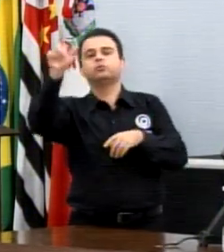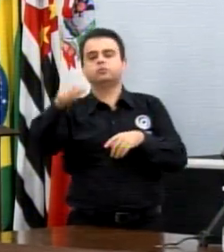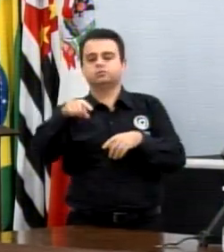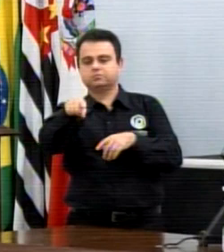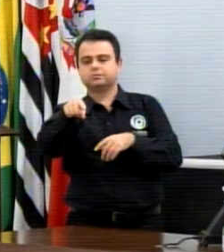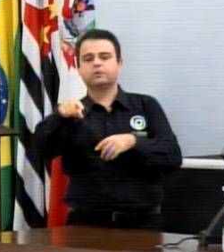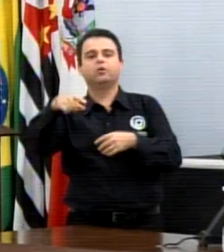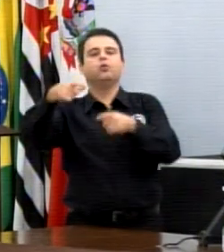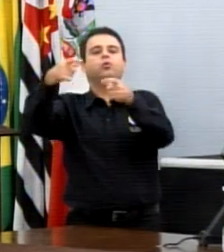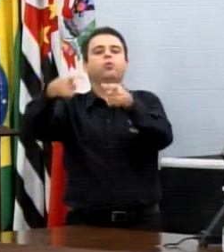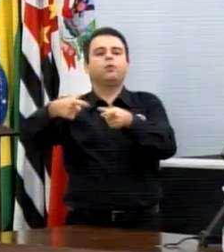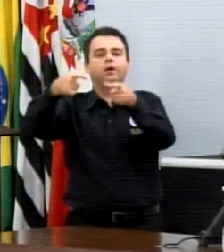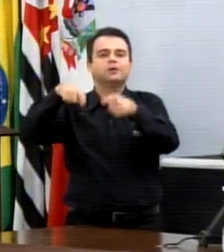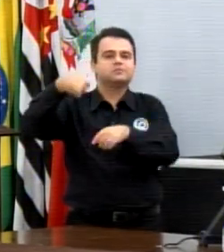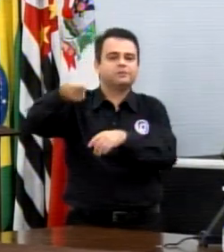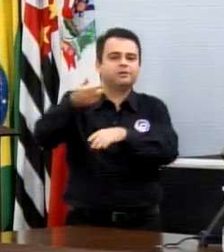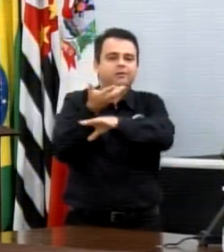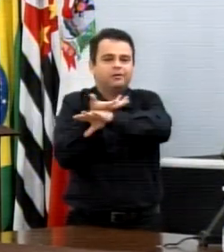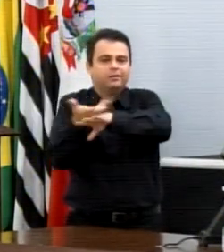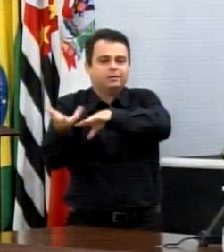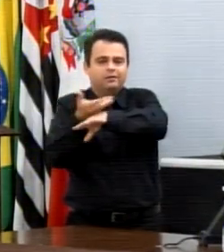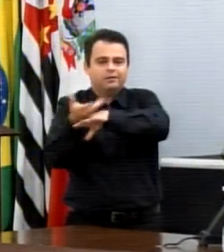ver como é que está a situação. Estava tudo normal.